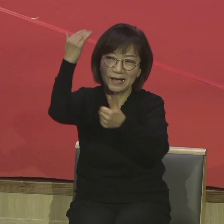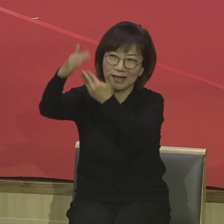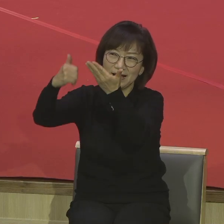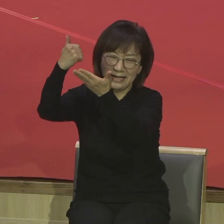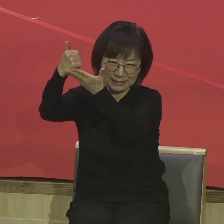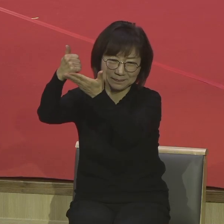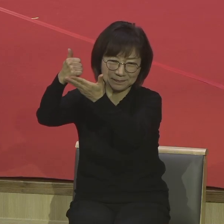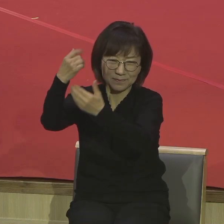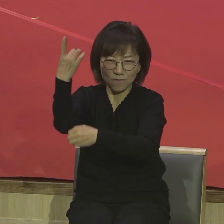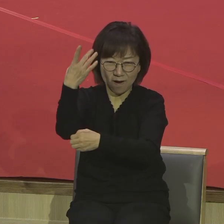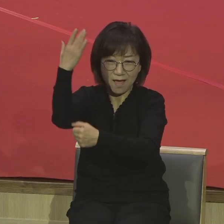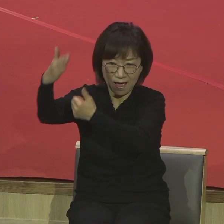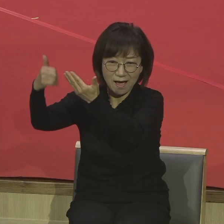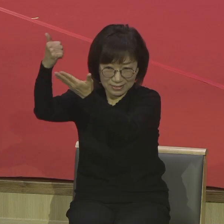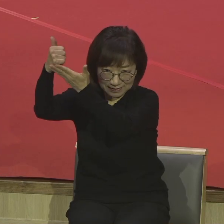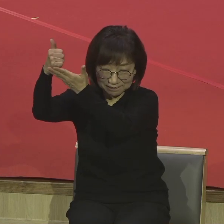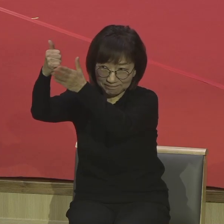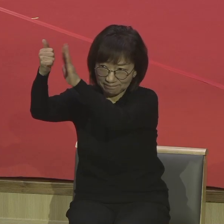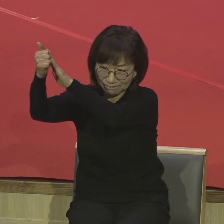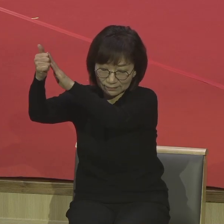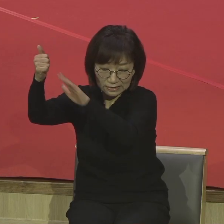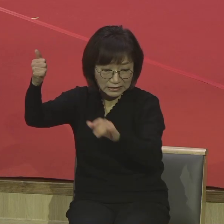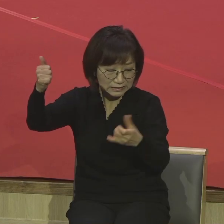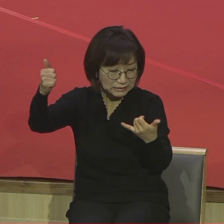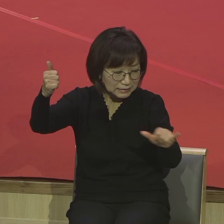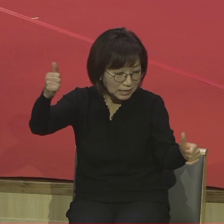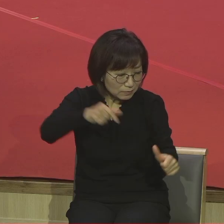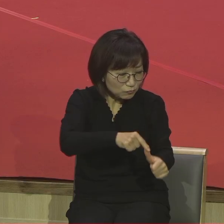사람의 모양으로 나타나셨다.